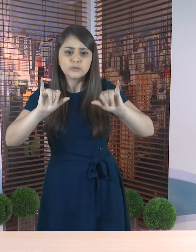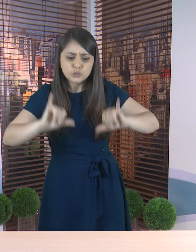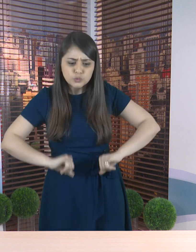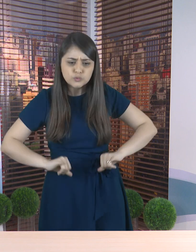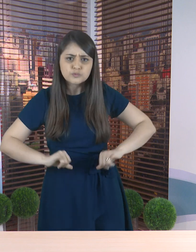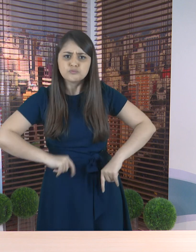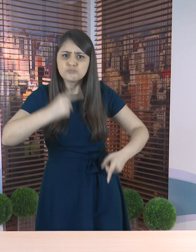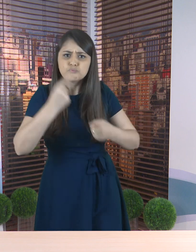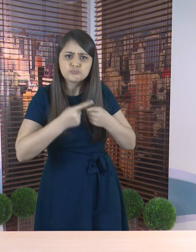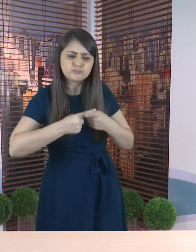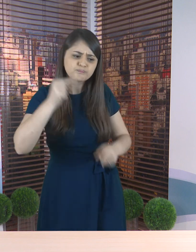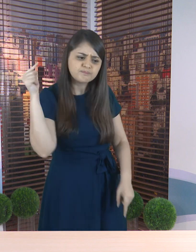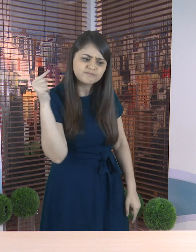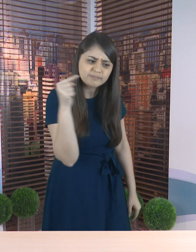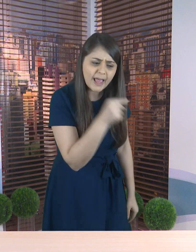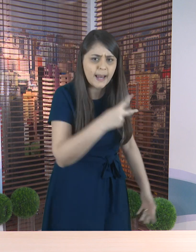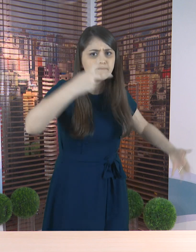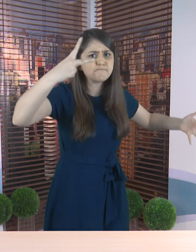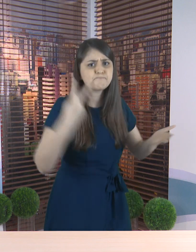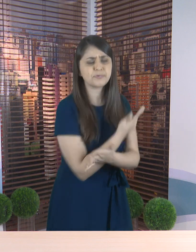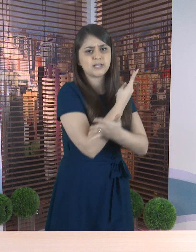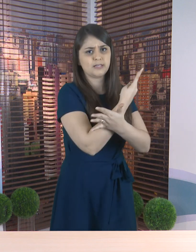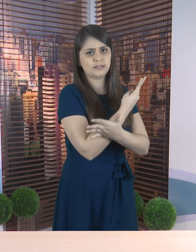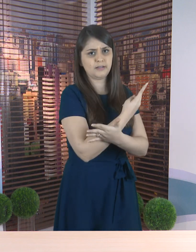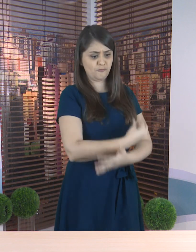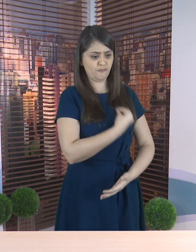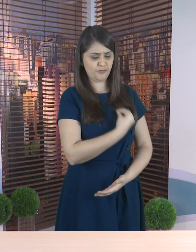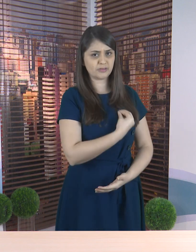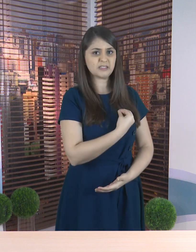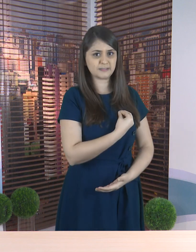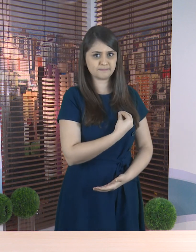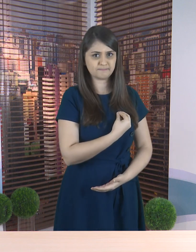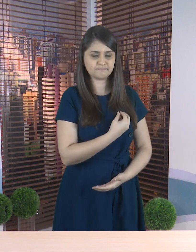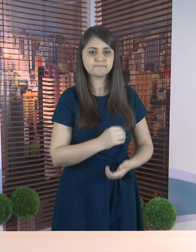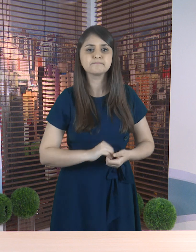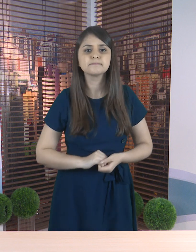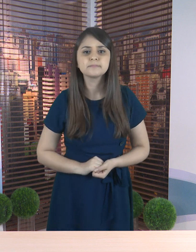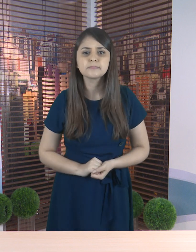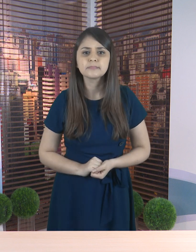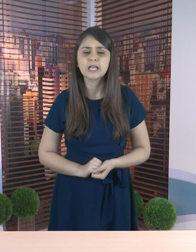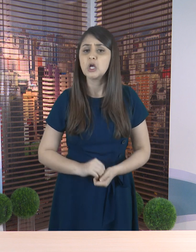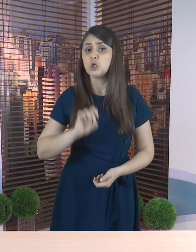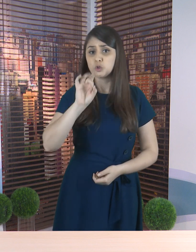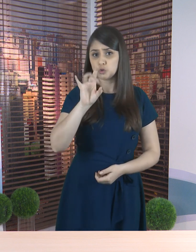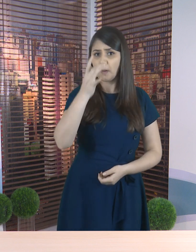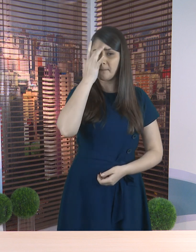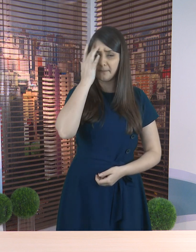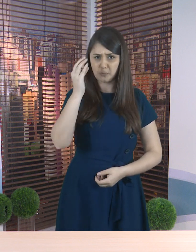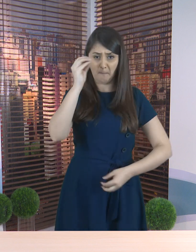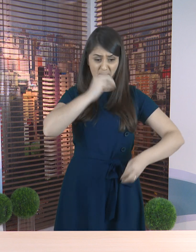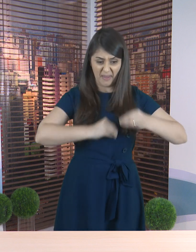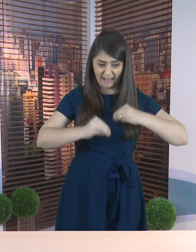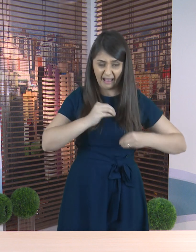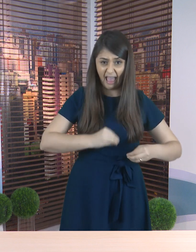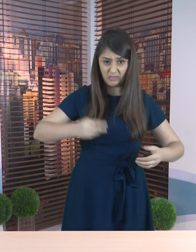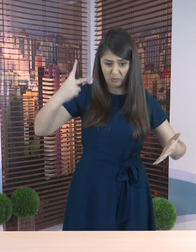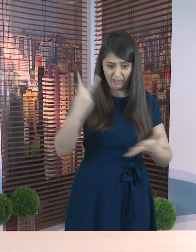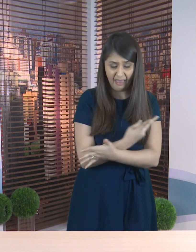sofrimentos. Ele parece mesmo muito confiante em seu raciocínio. Ele se coloca como alguém que fala em nome